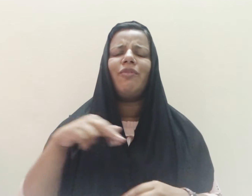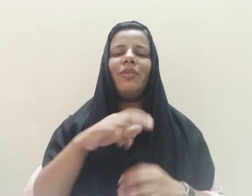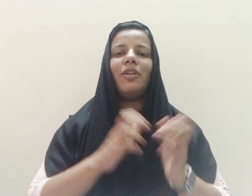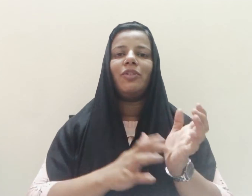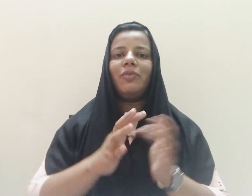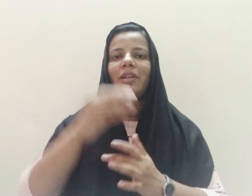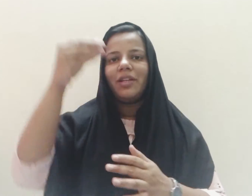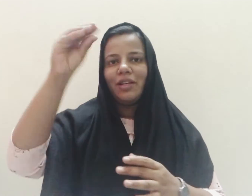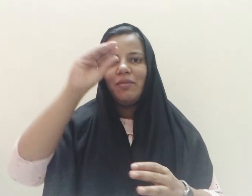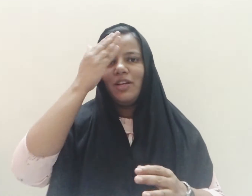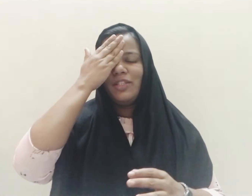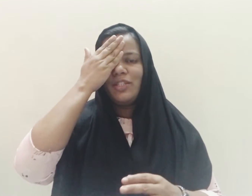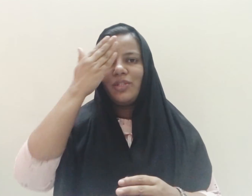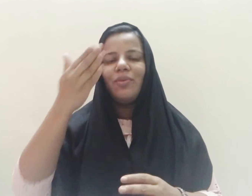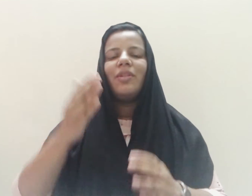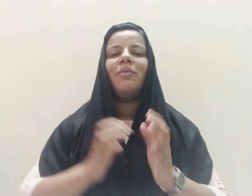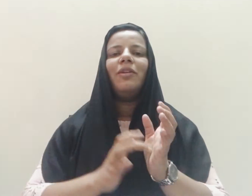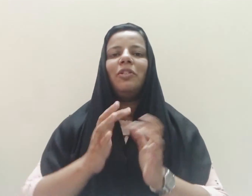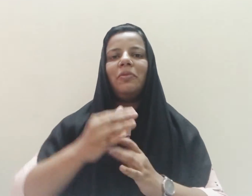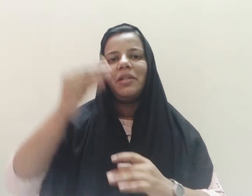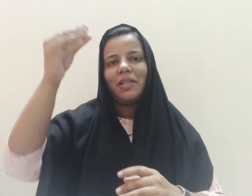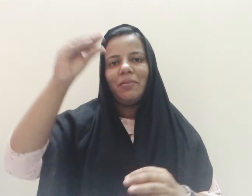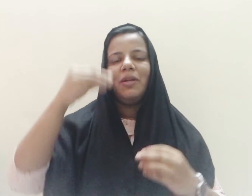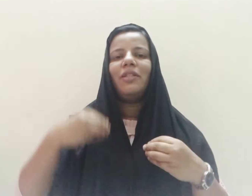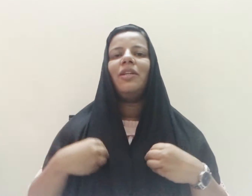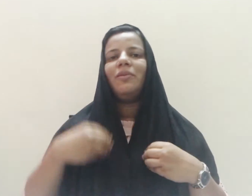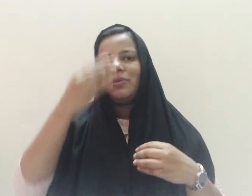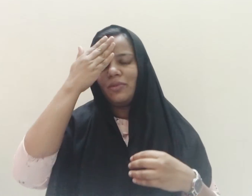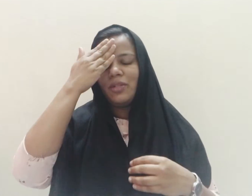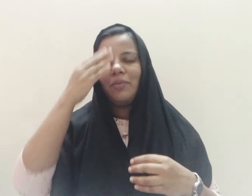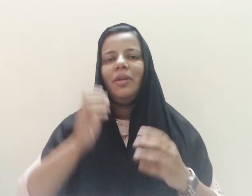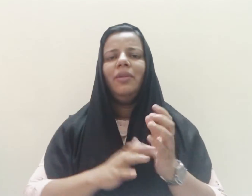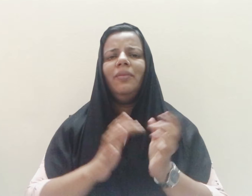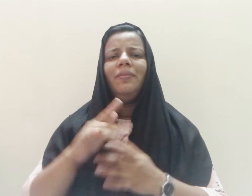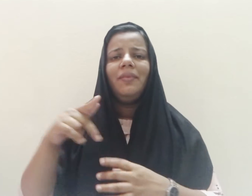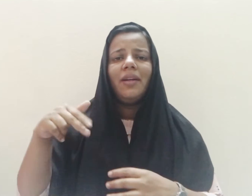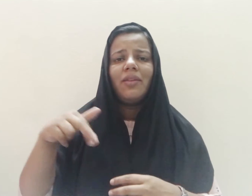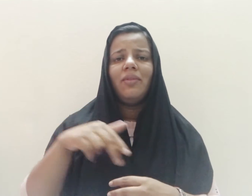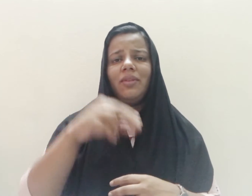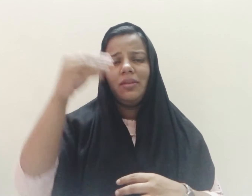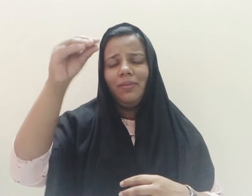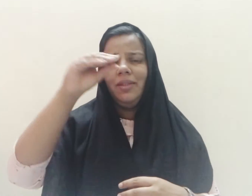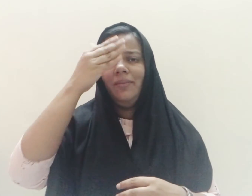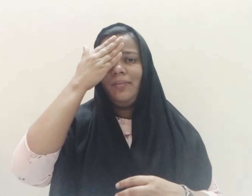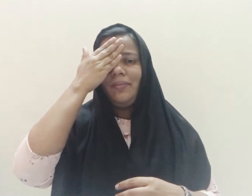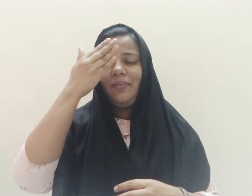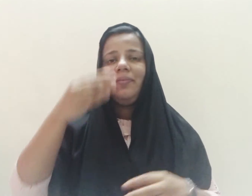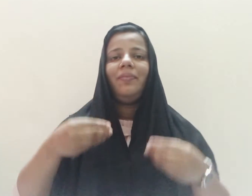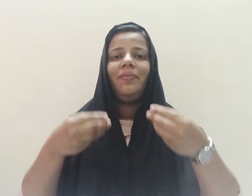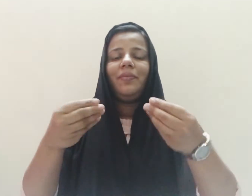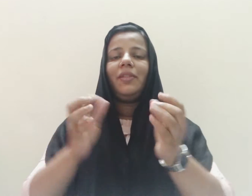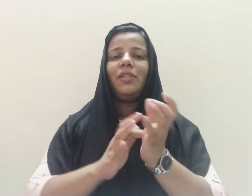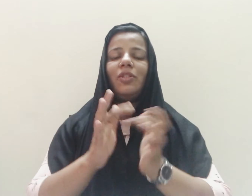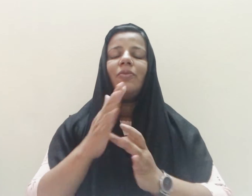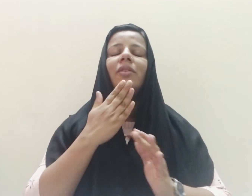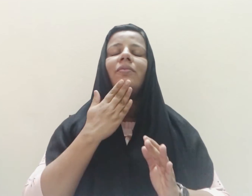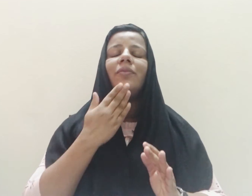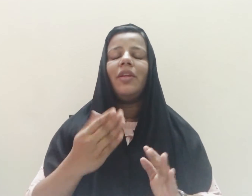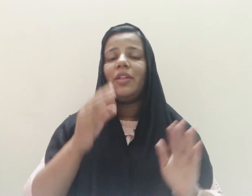ദൈവത്തിൻ്റെ കൃപയ്ക്ക് നന്ദി, ഇത്രത്തോളം നടത്തിയ ദൈവകൃപയ്ക്ക് നന്ദി, ഇനിയും പുലർത്തുന്ന ദൈവകൃപയ്ക്കായിട്ട് സ്തോത്രം ചെയ്യുന്നു. ഹല്ലേലൂയ. നന്ദി പിതാവേ, നന്ദി